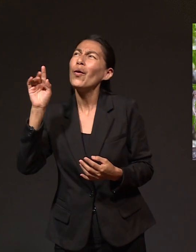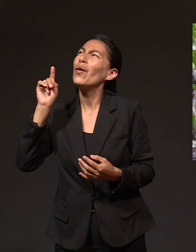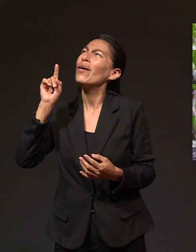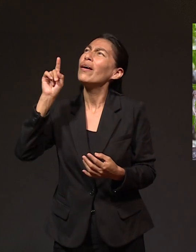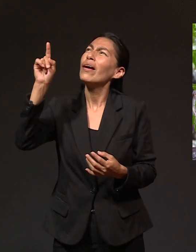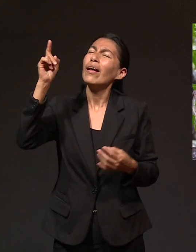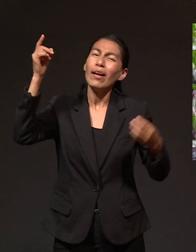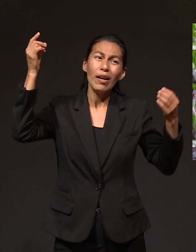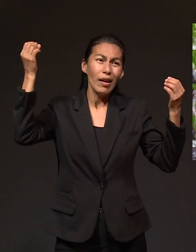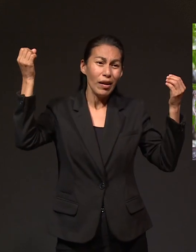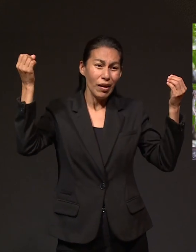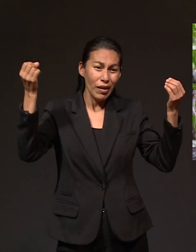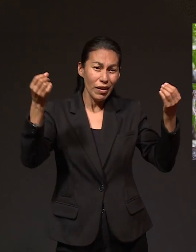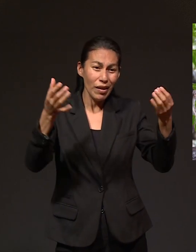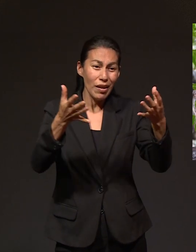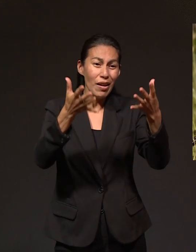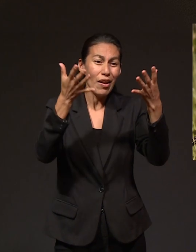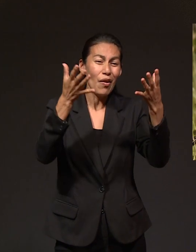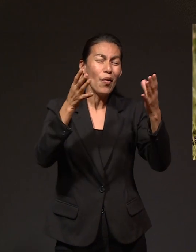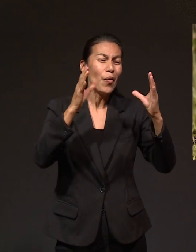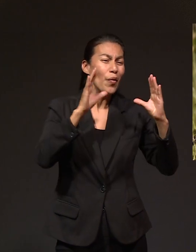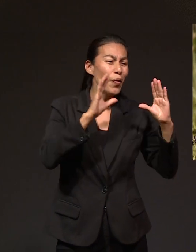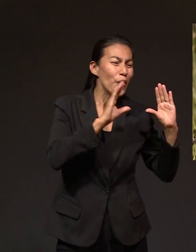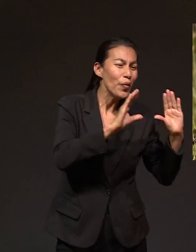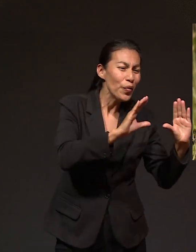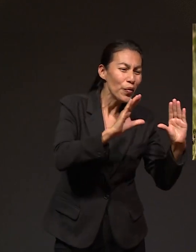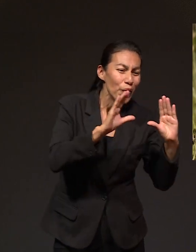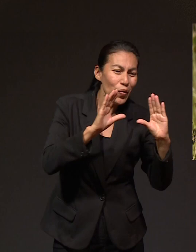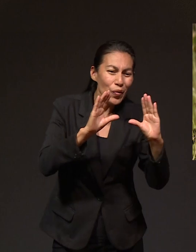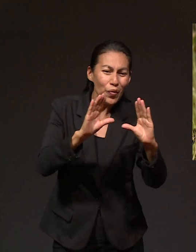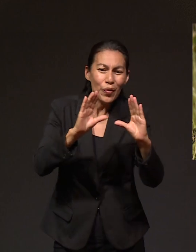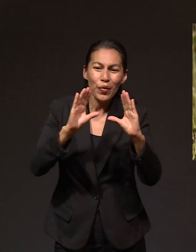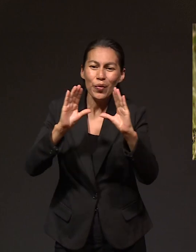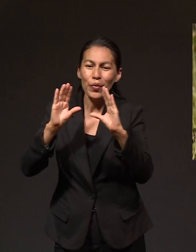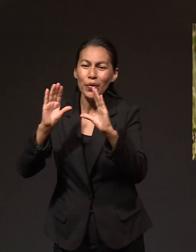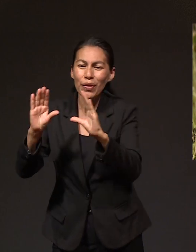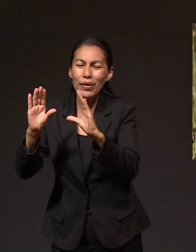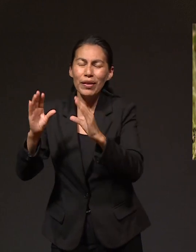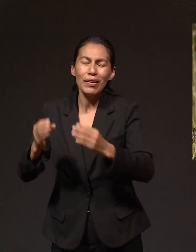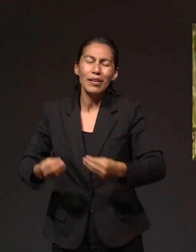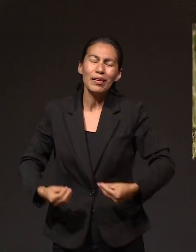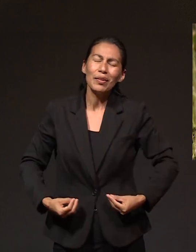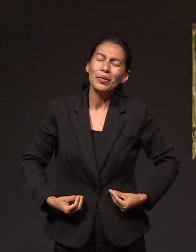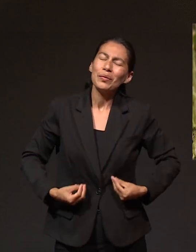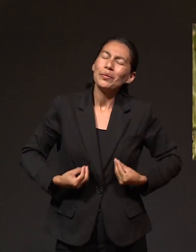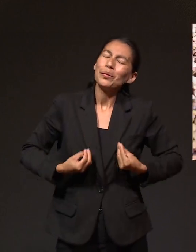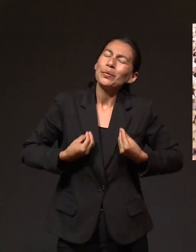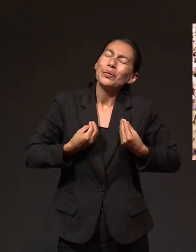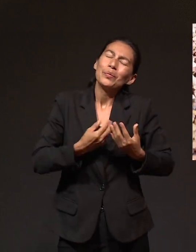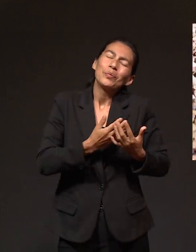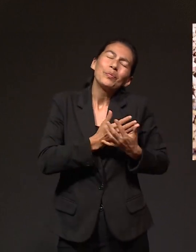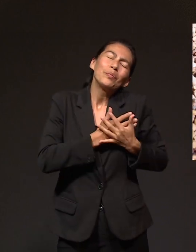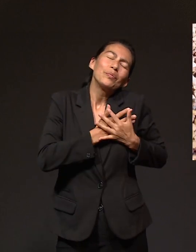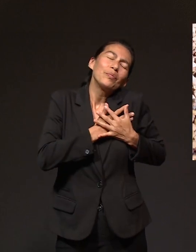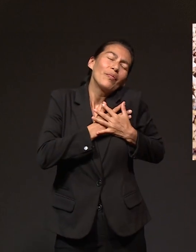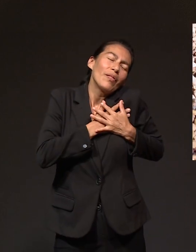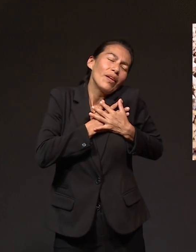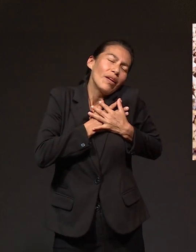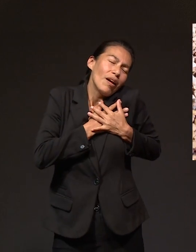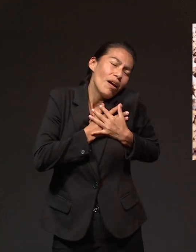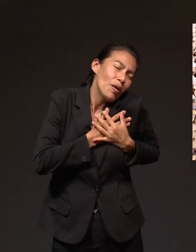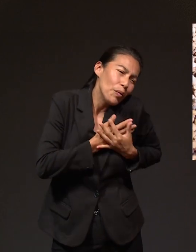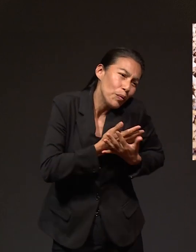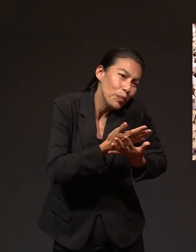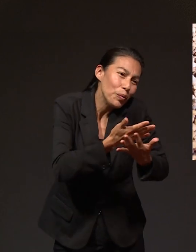criaturas. Nuestra vida,